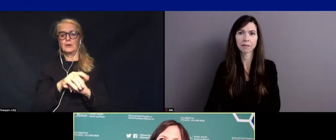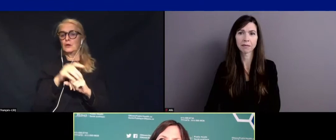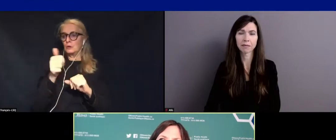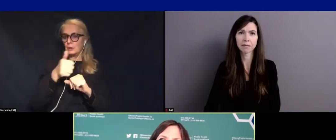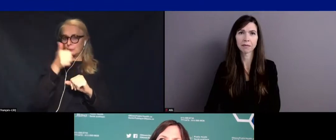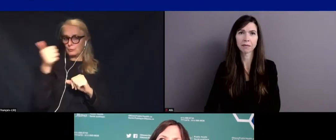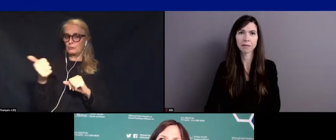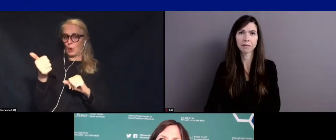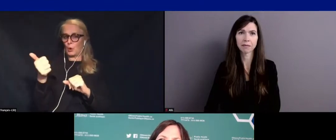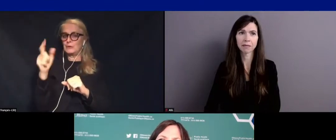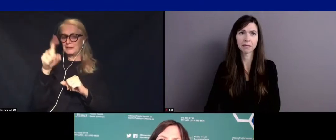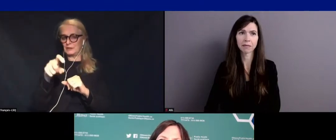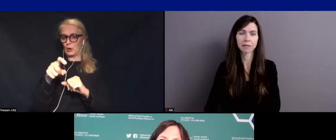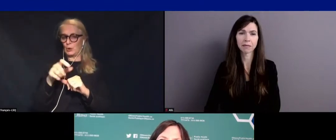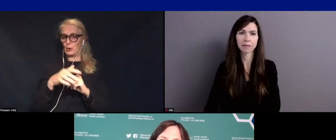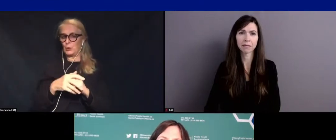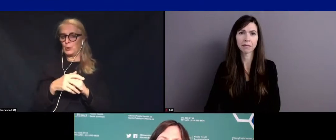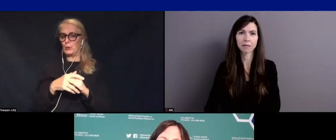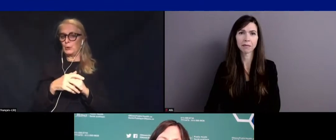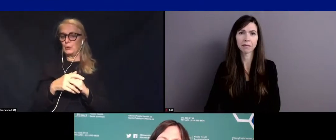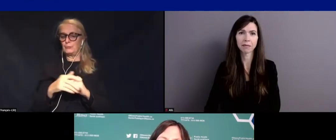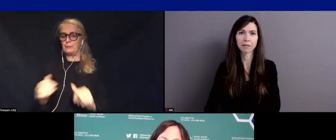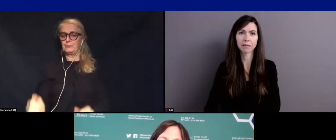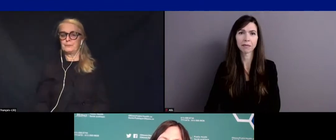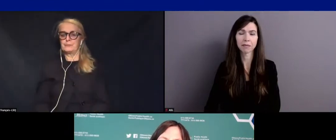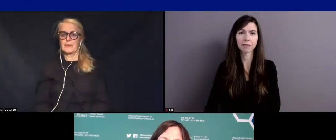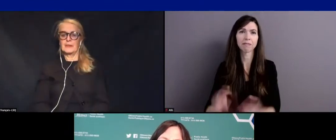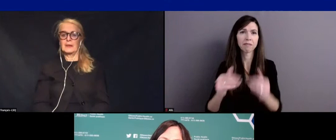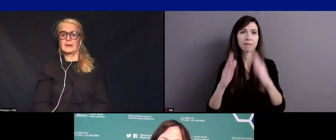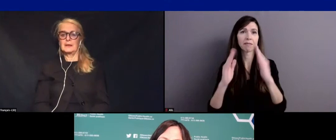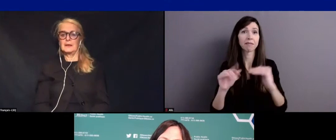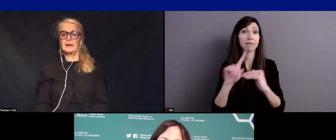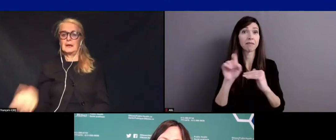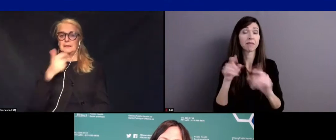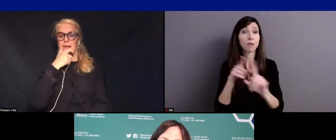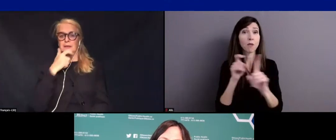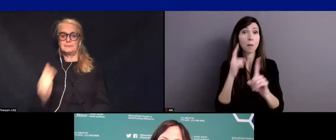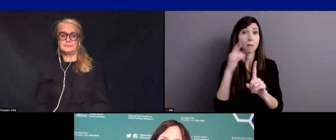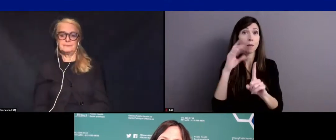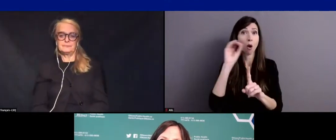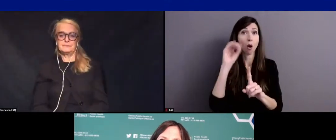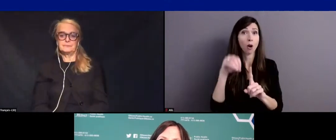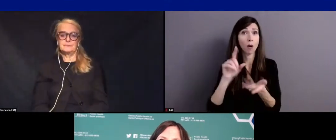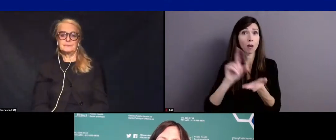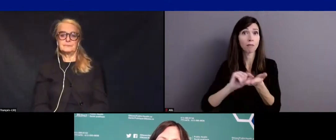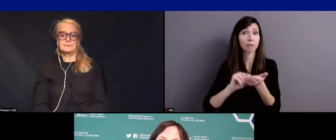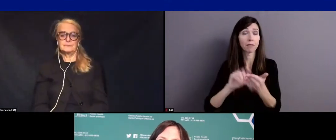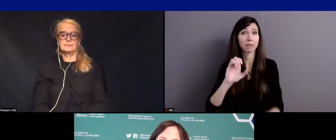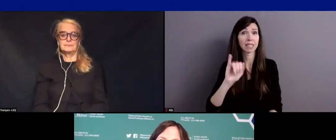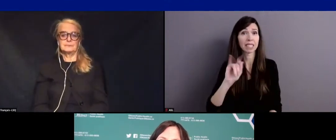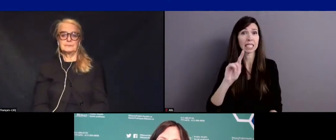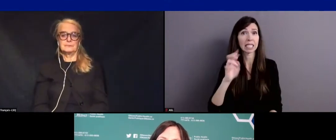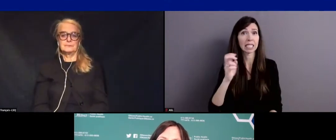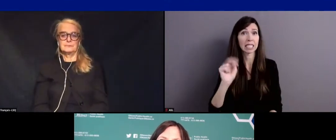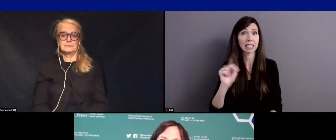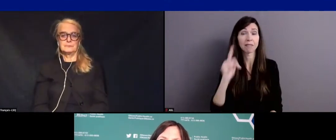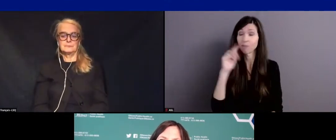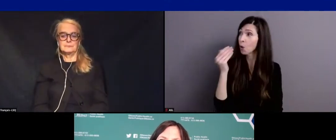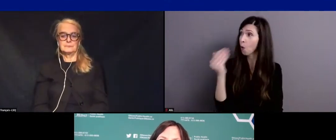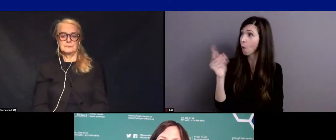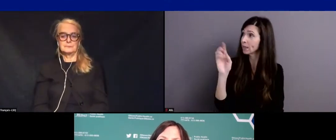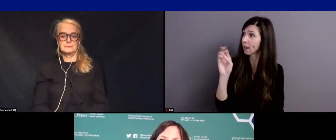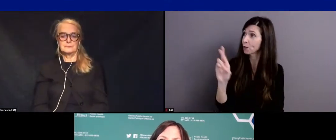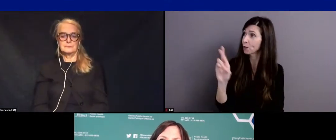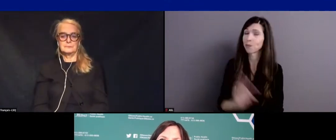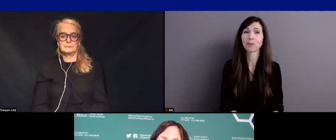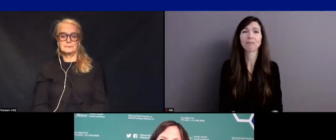La prochaine question. The next question will be from Ottawa citizen Taylor Blewett. Please go ahead. Thanks so much.